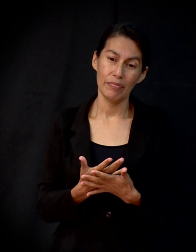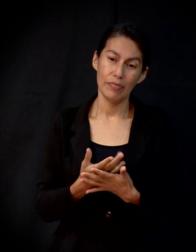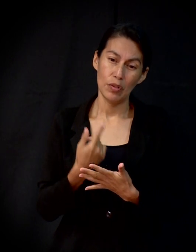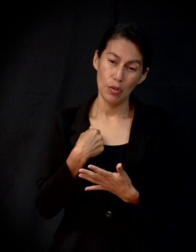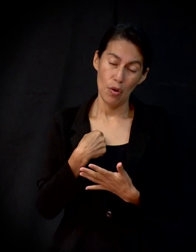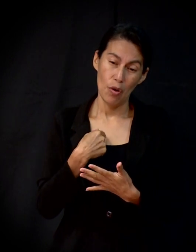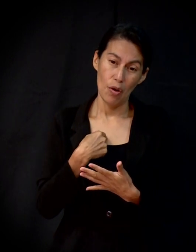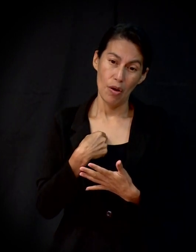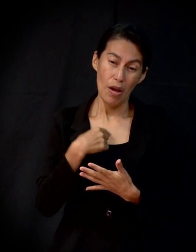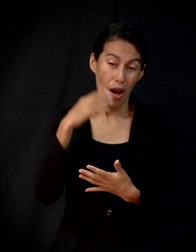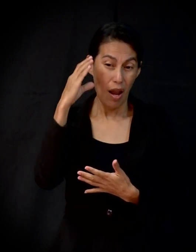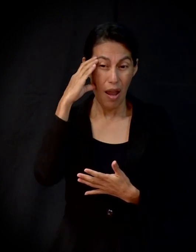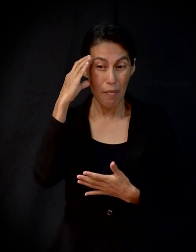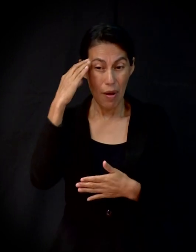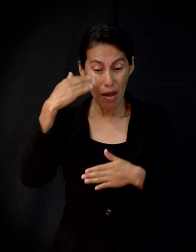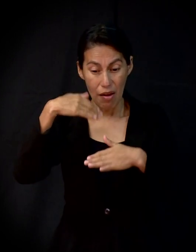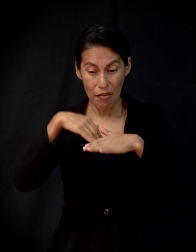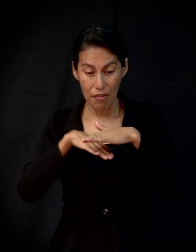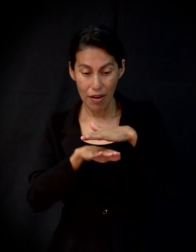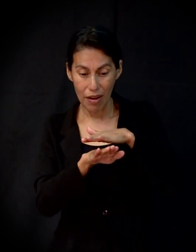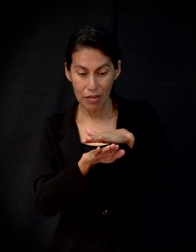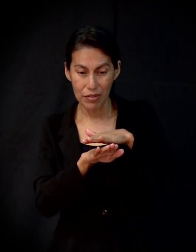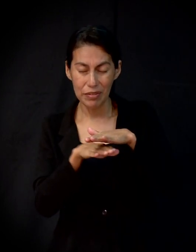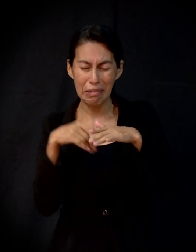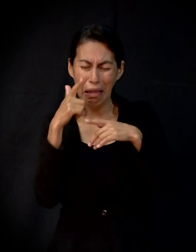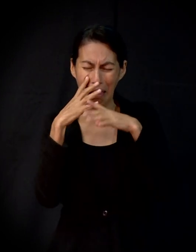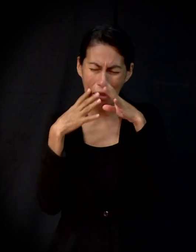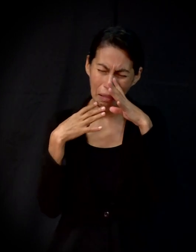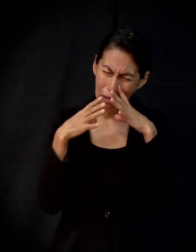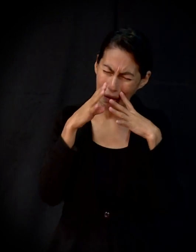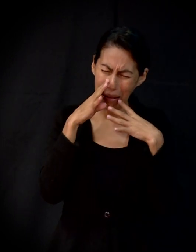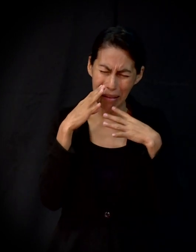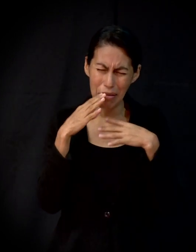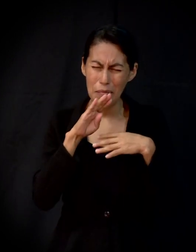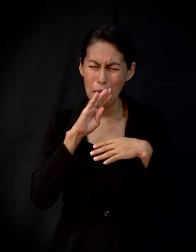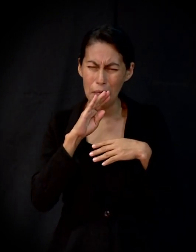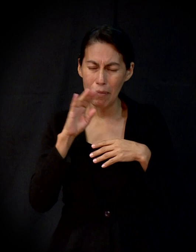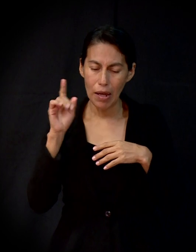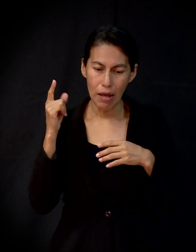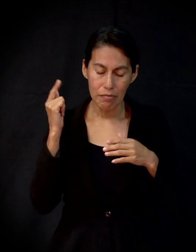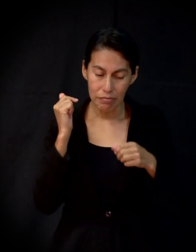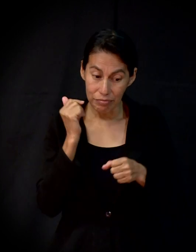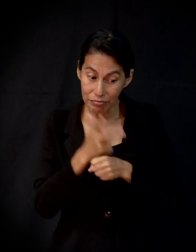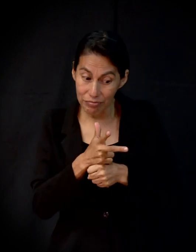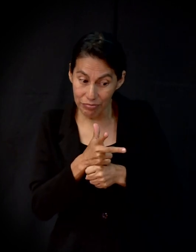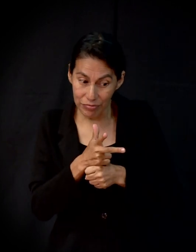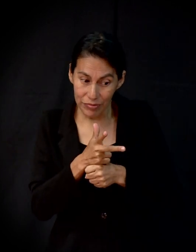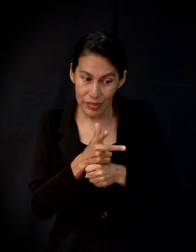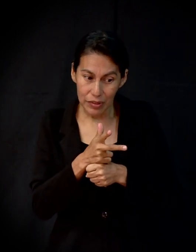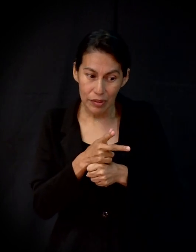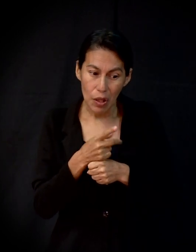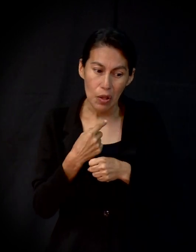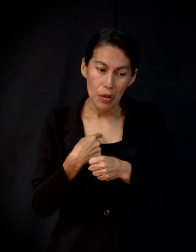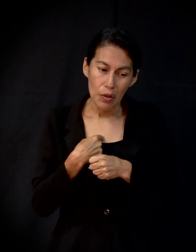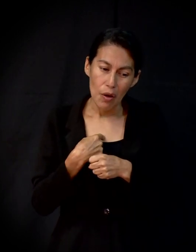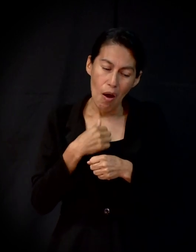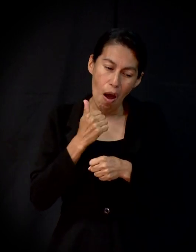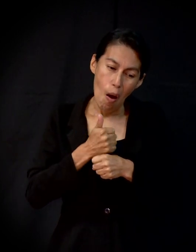puse debajo de mi cama llorando y mi mamá me contó así que extrañaba a mi